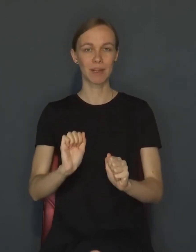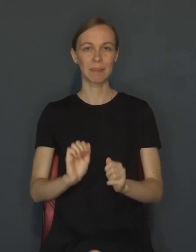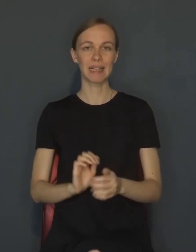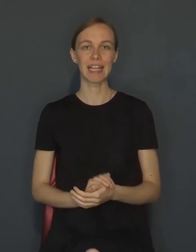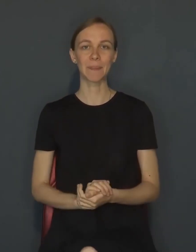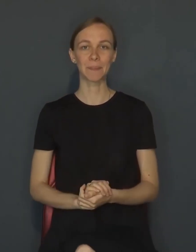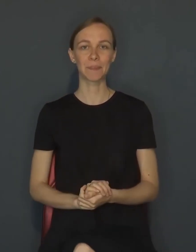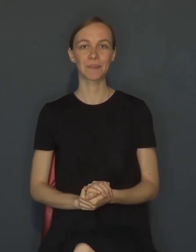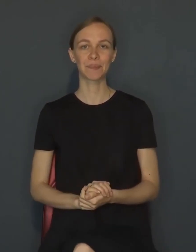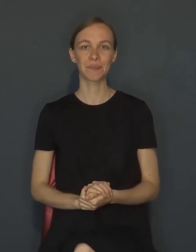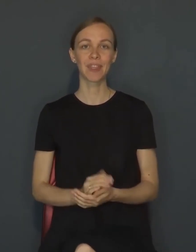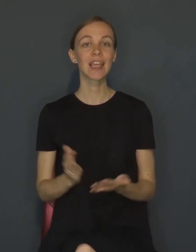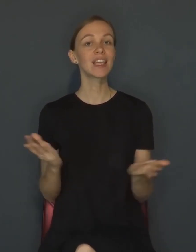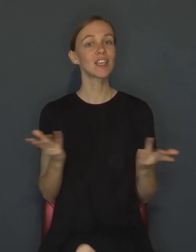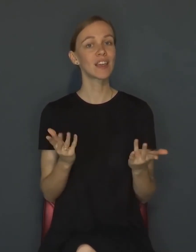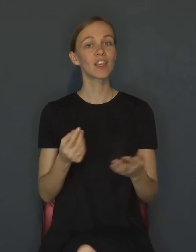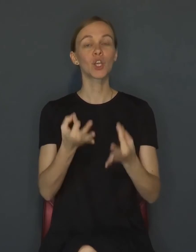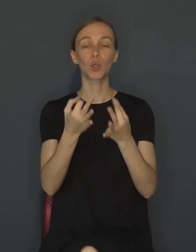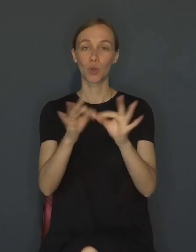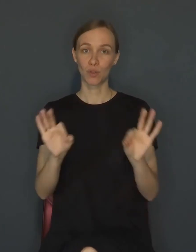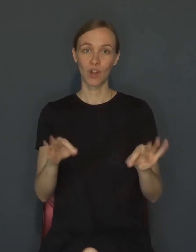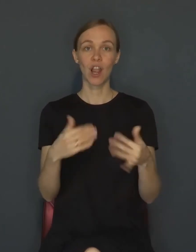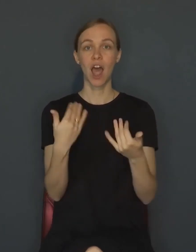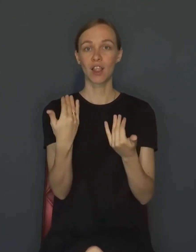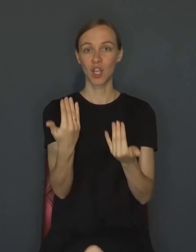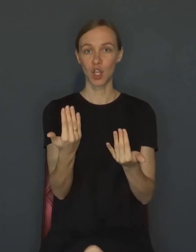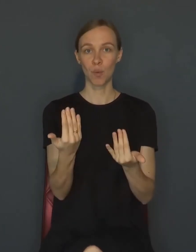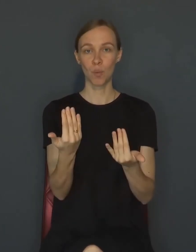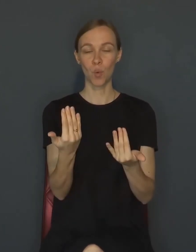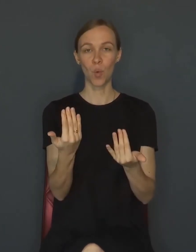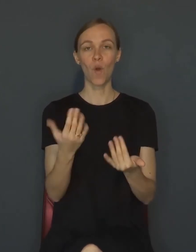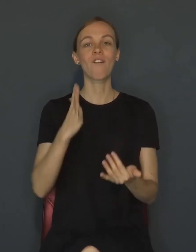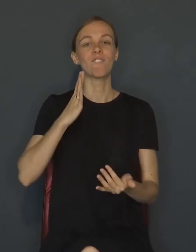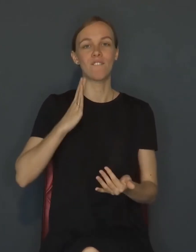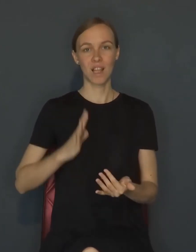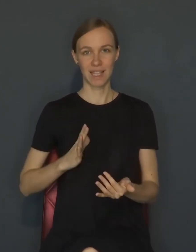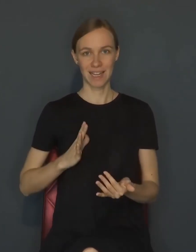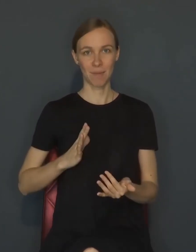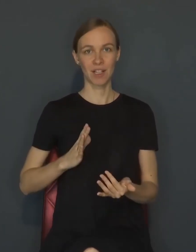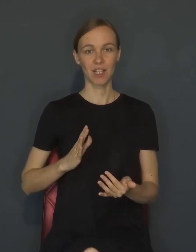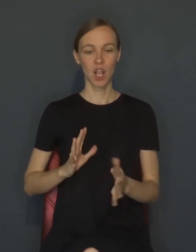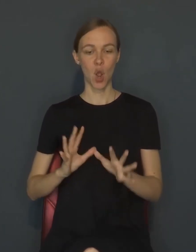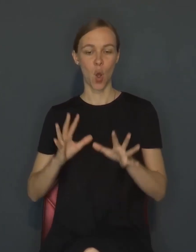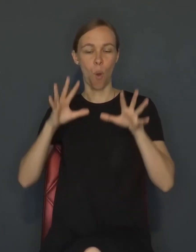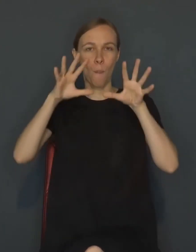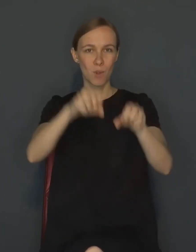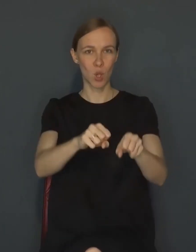які і дозволяли йому витримати облогу козаків у